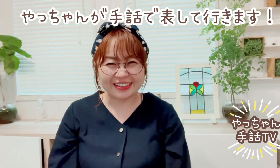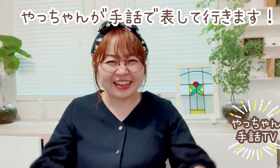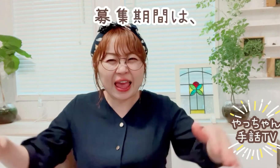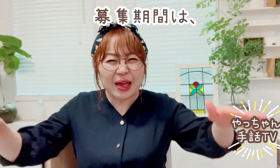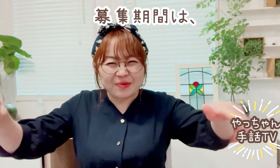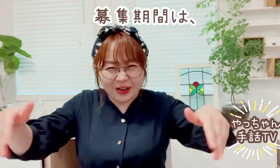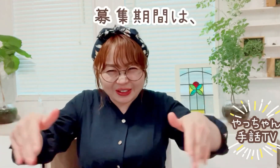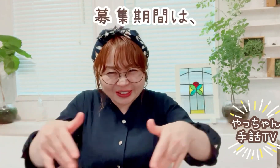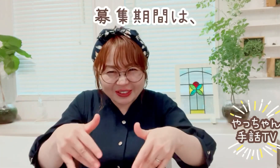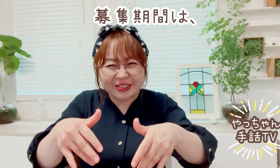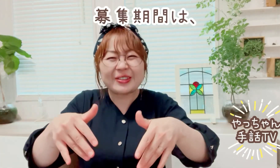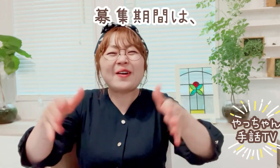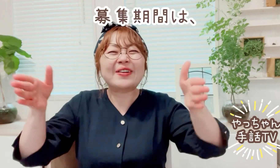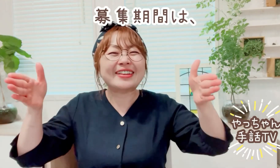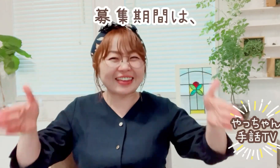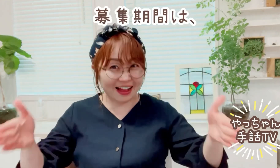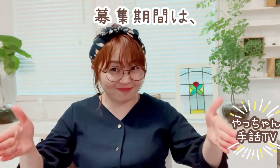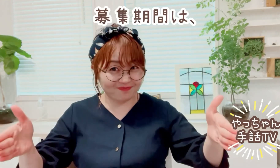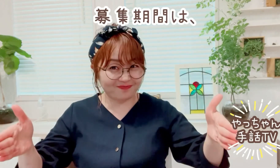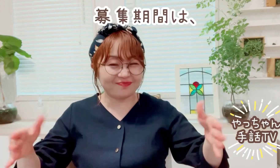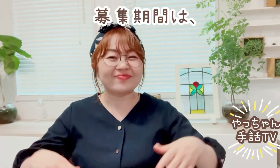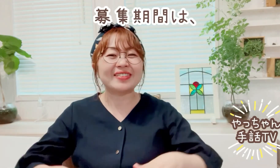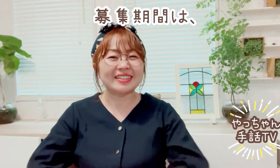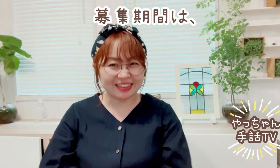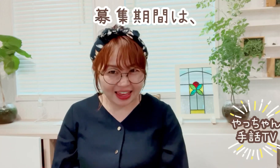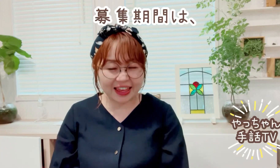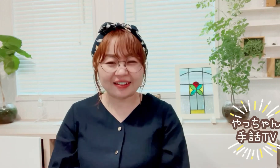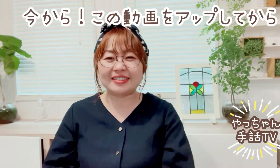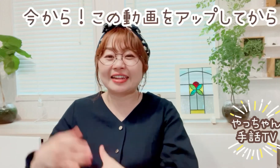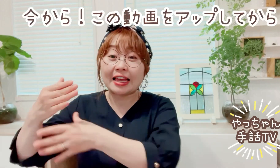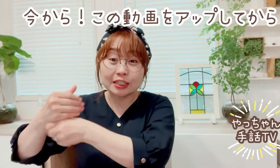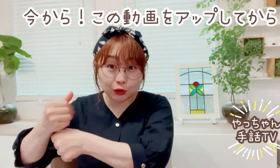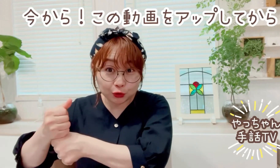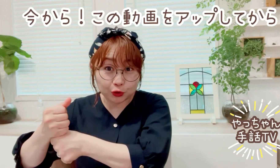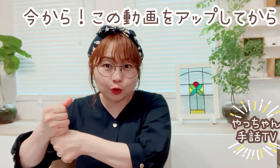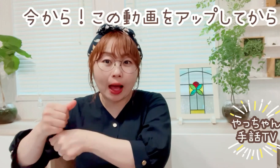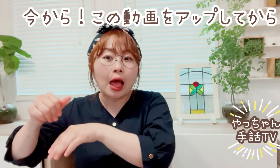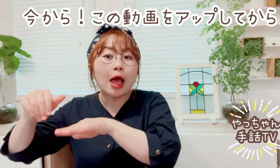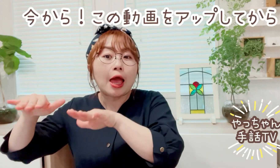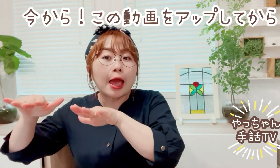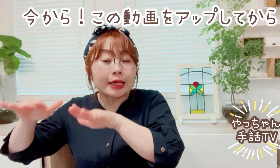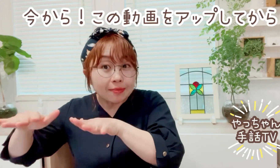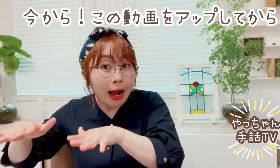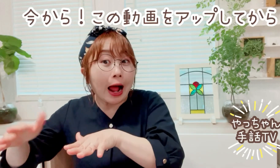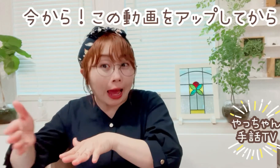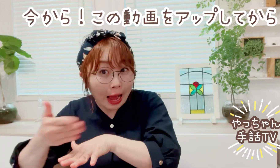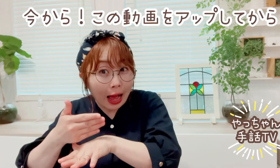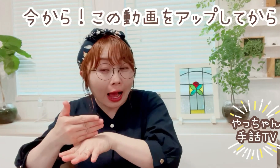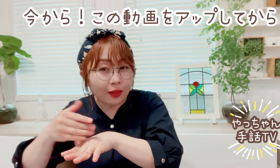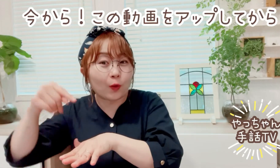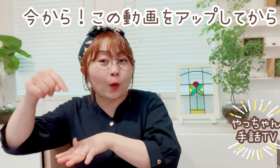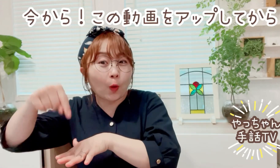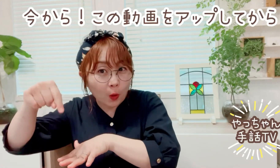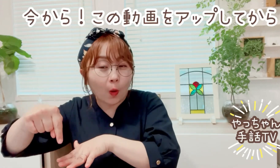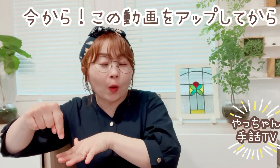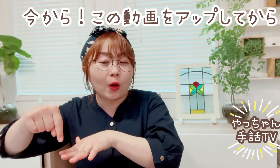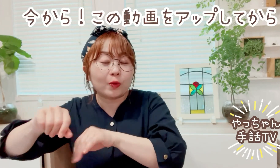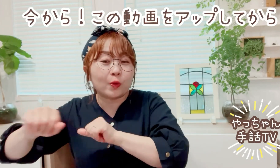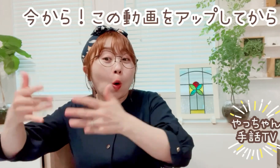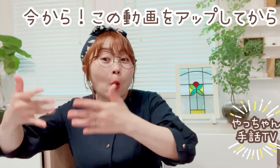して募集の期間ですね、こちらいつっていうのは今から、この動